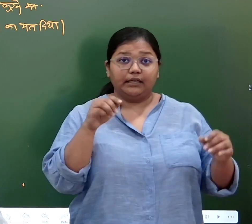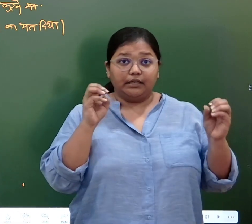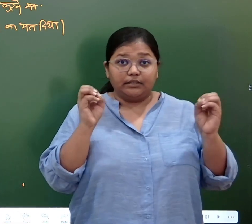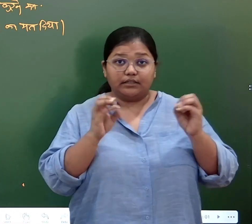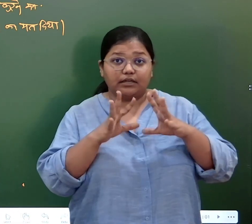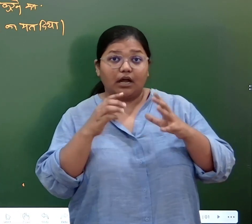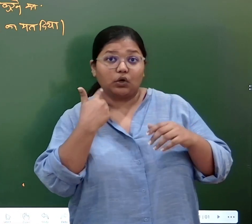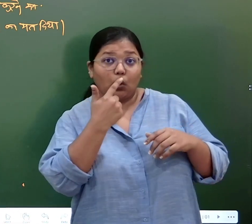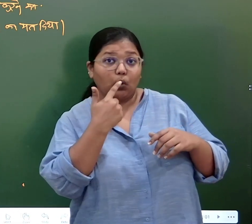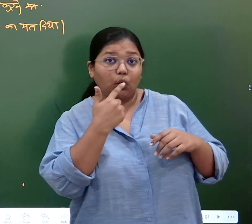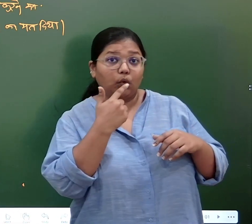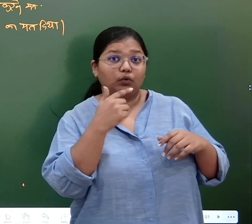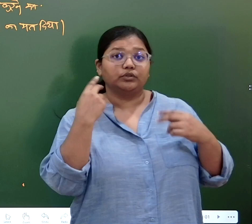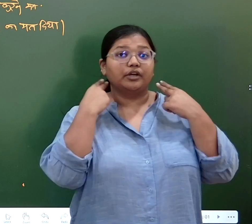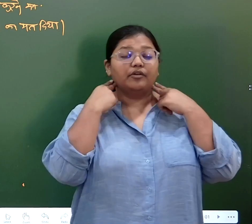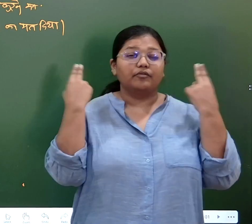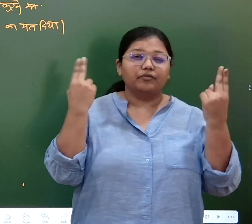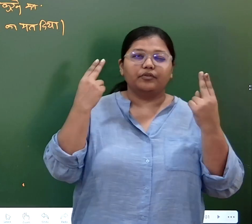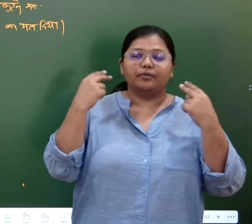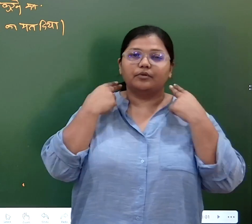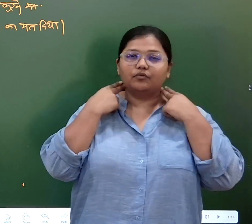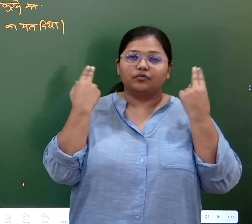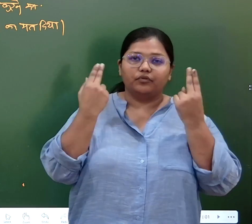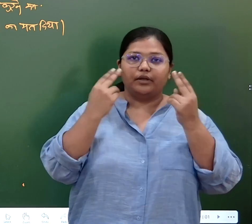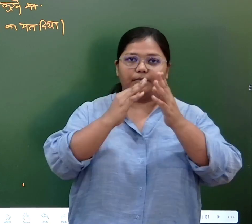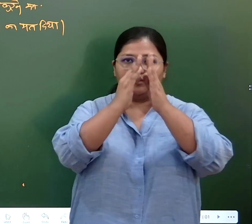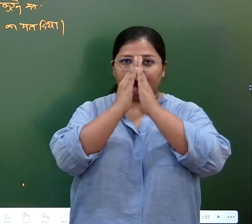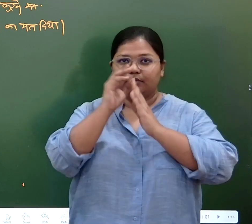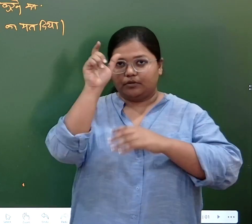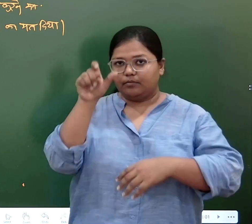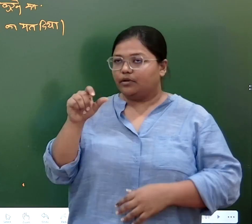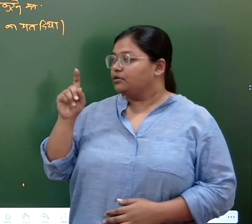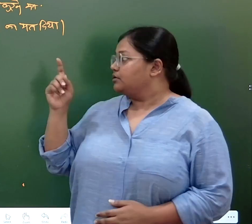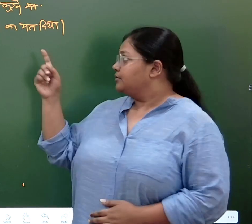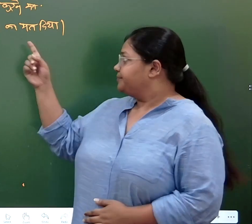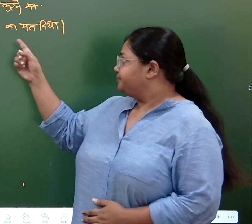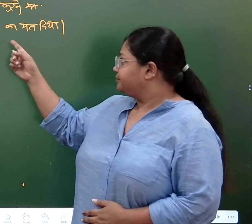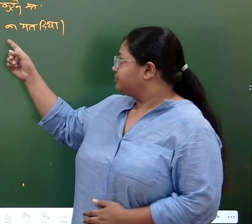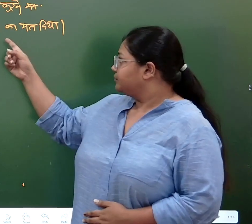और नैनार को जाता है ना।